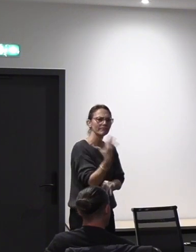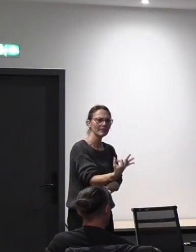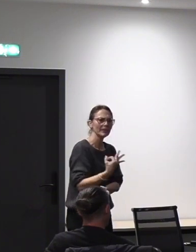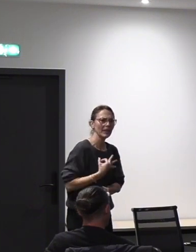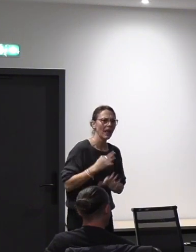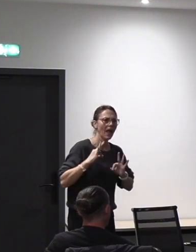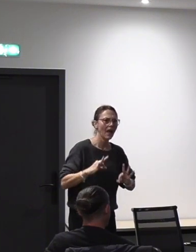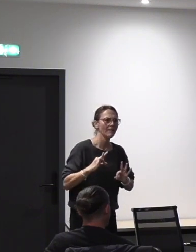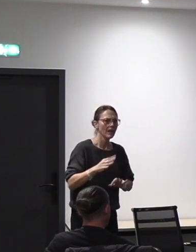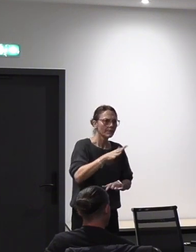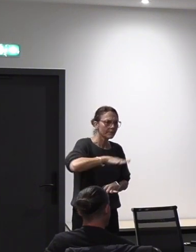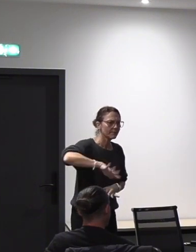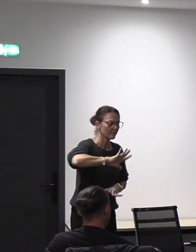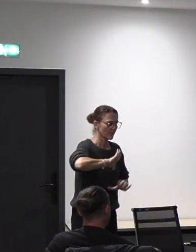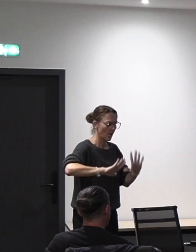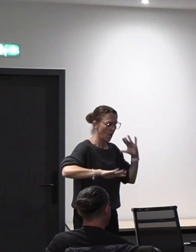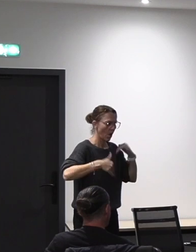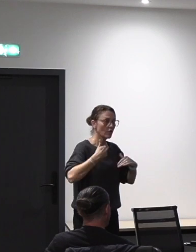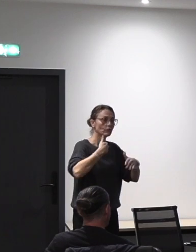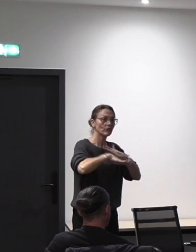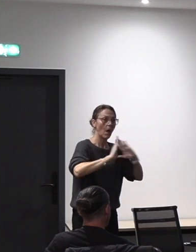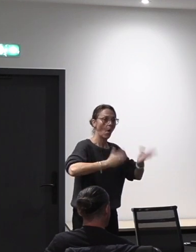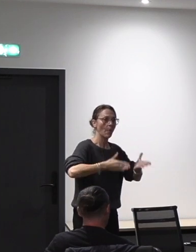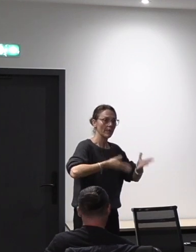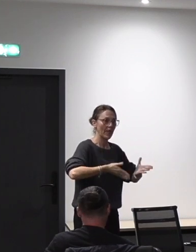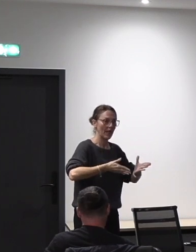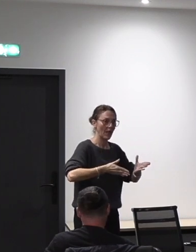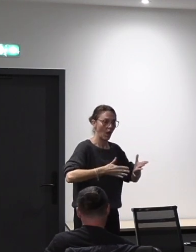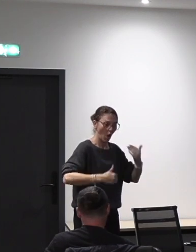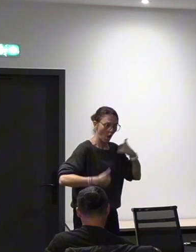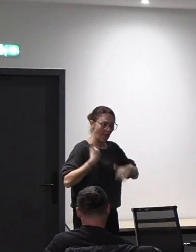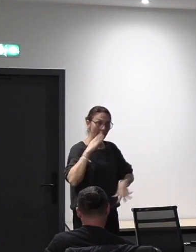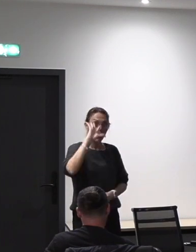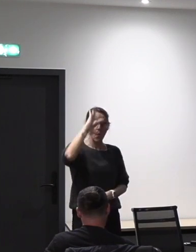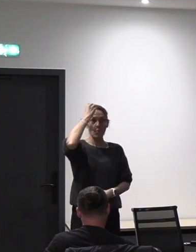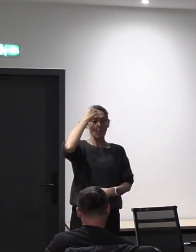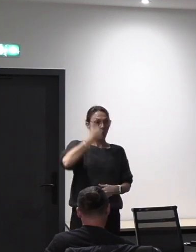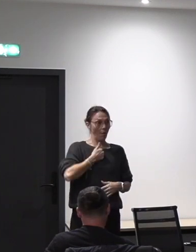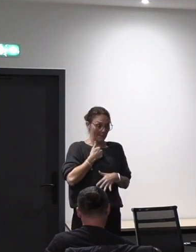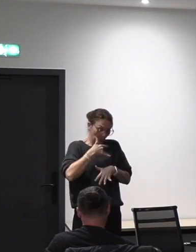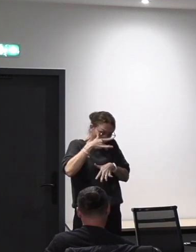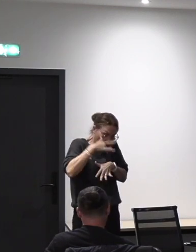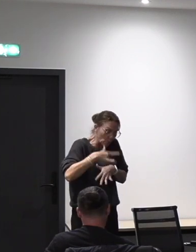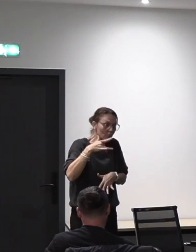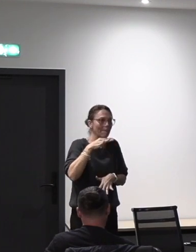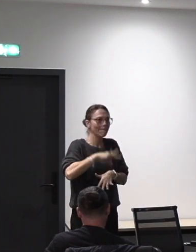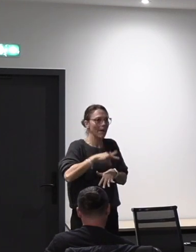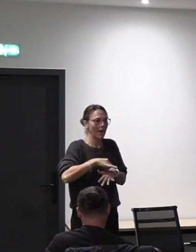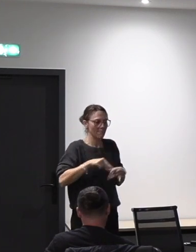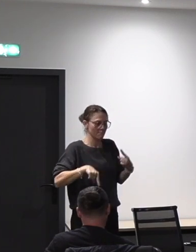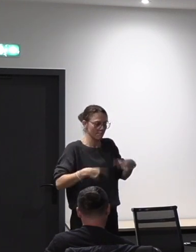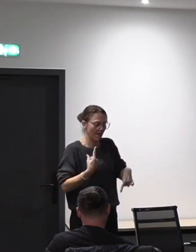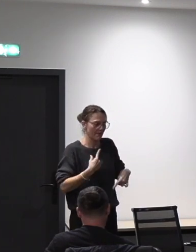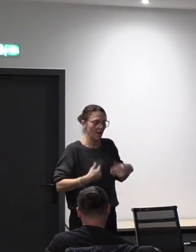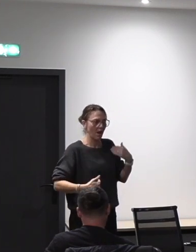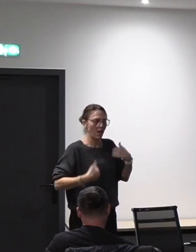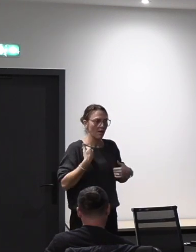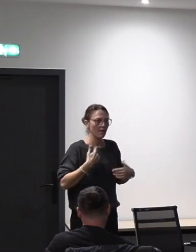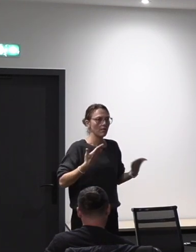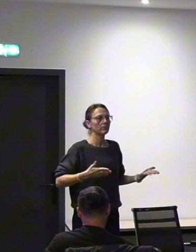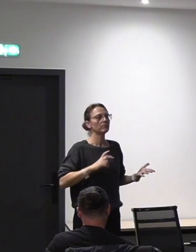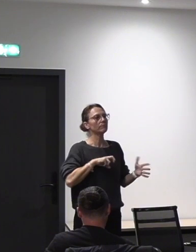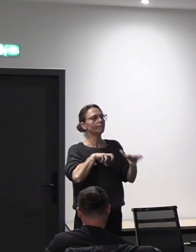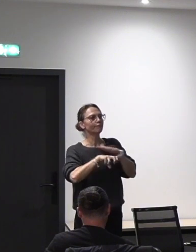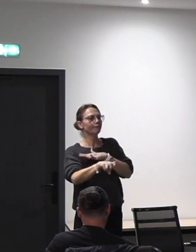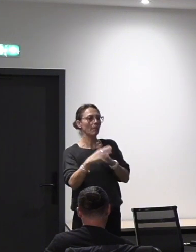la prise de conscience du handicap à l'hôpital. Alors je l'ai vécu en tant que malade, handicapé, VIP à Marseille, on me connaissait un